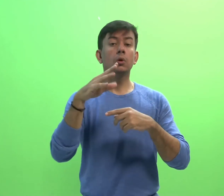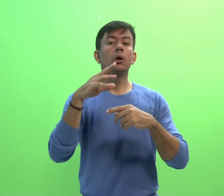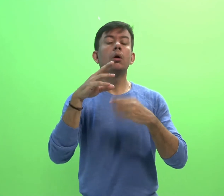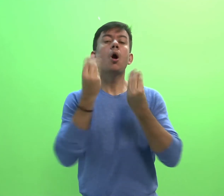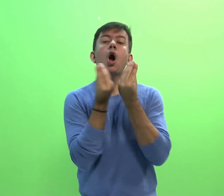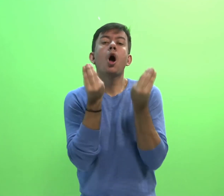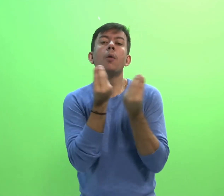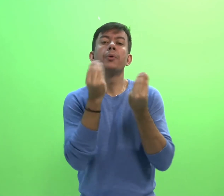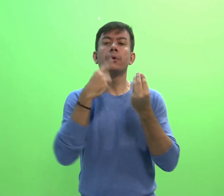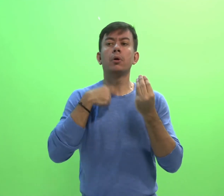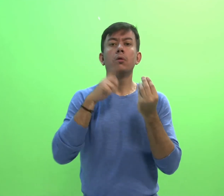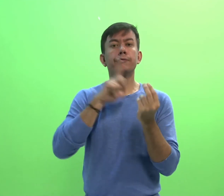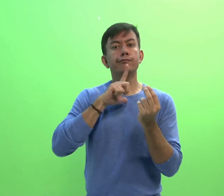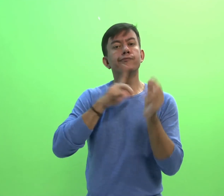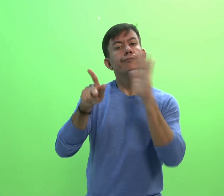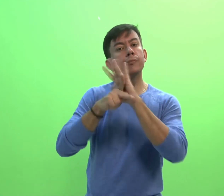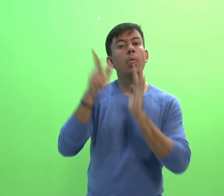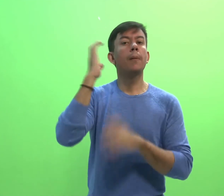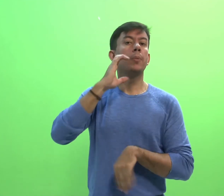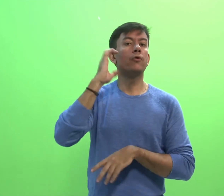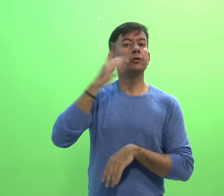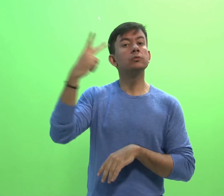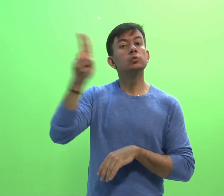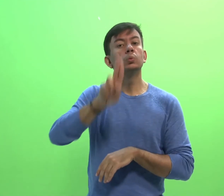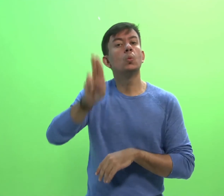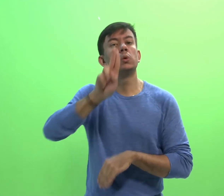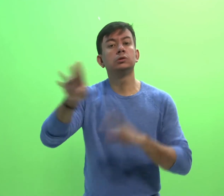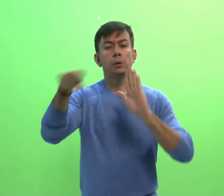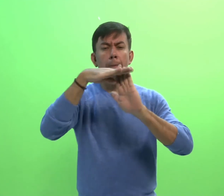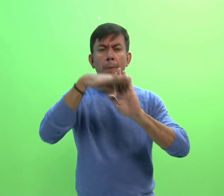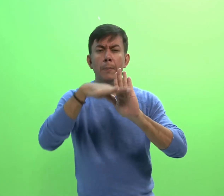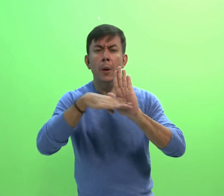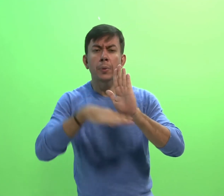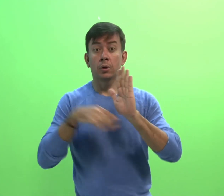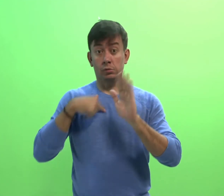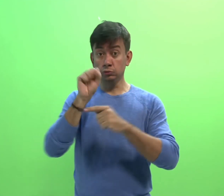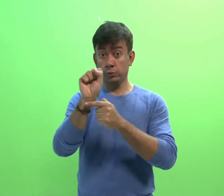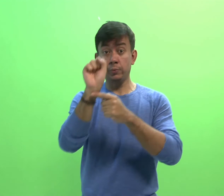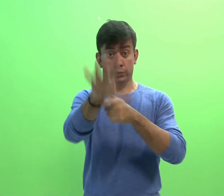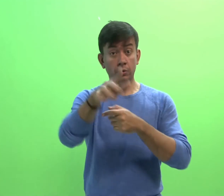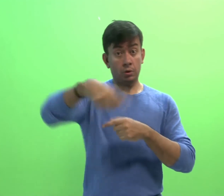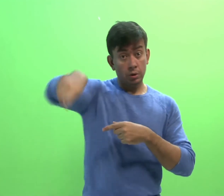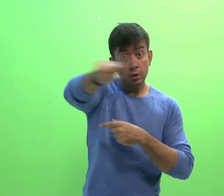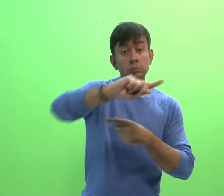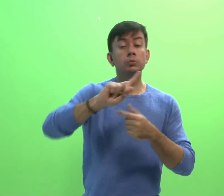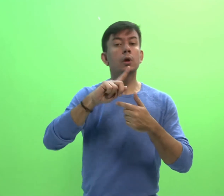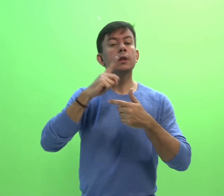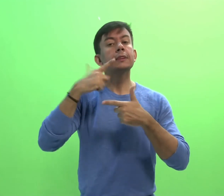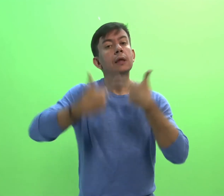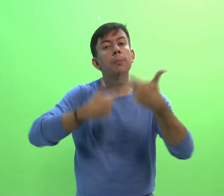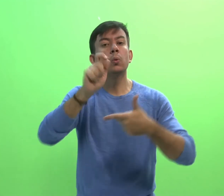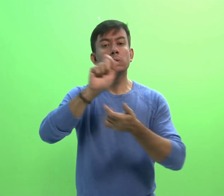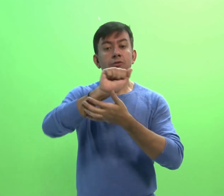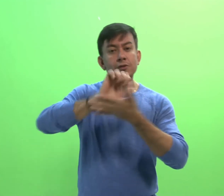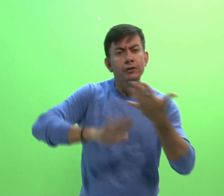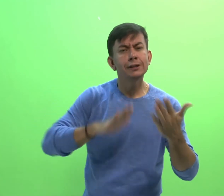vocês, porque Capoville ele usa muito esses parâmetros, essas regras, e vou mandar para vocês para que vocês